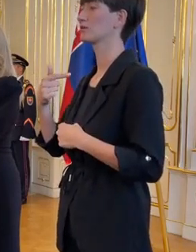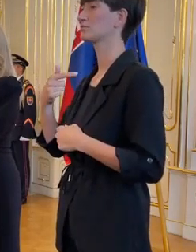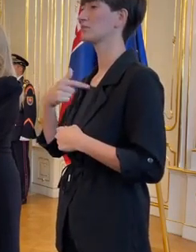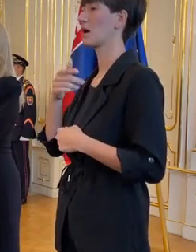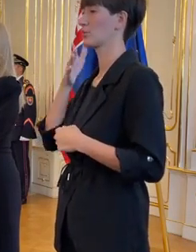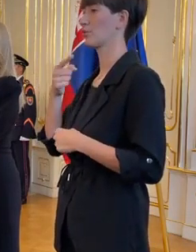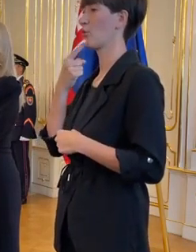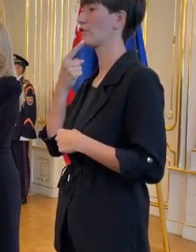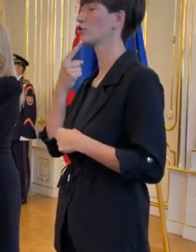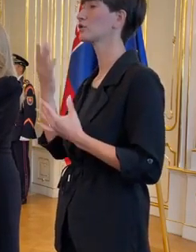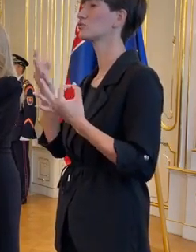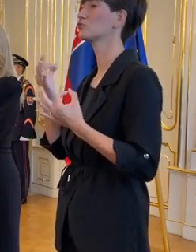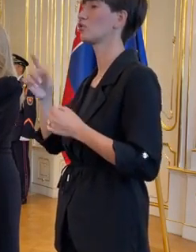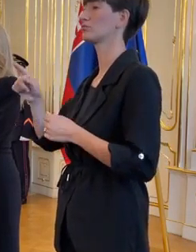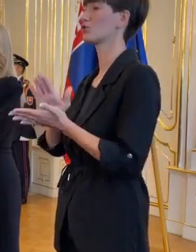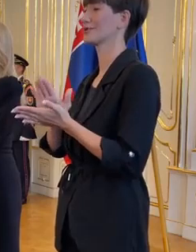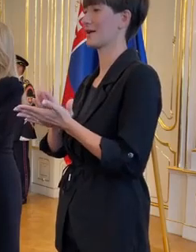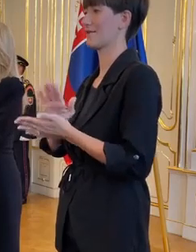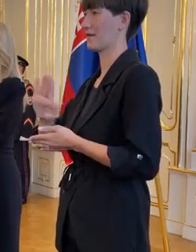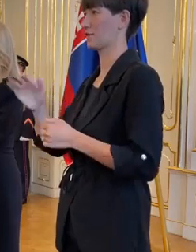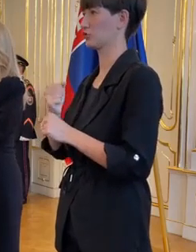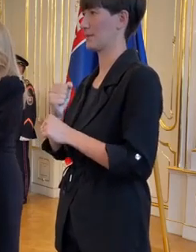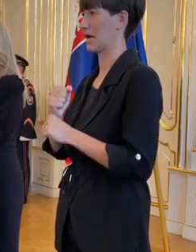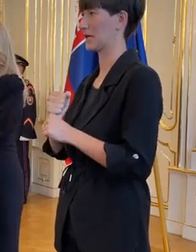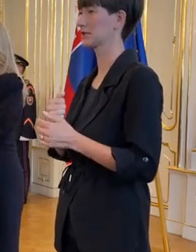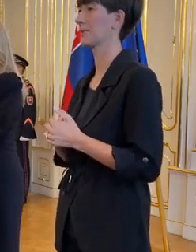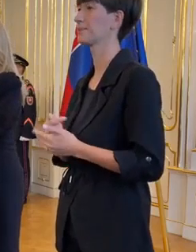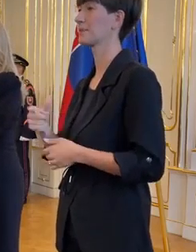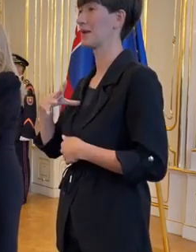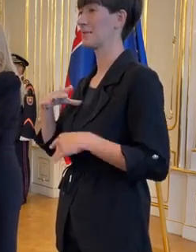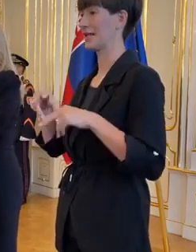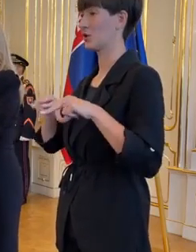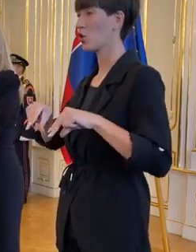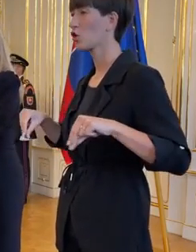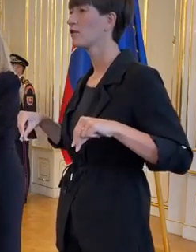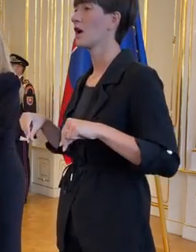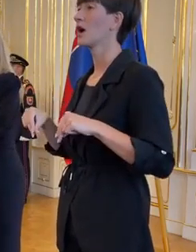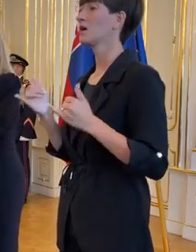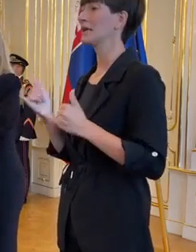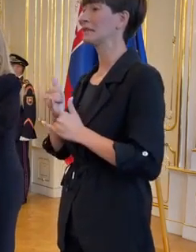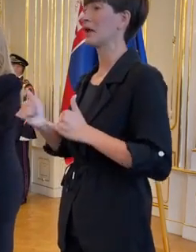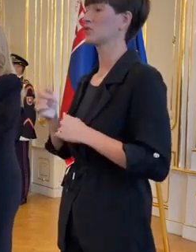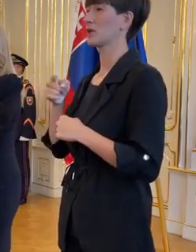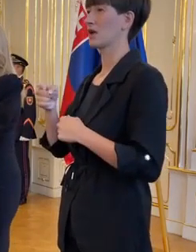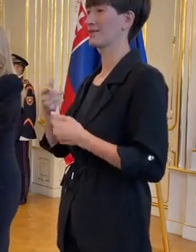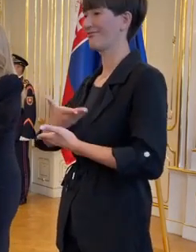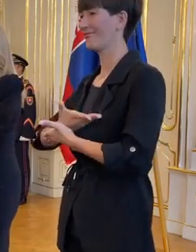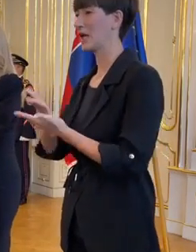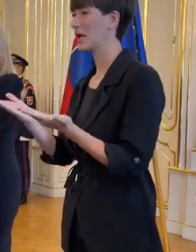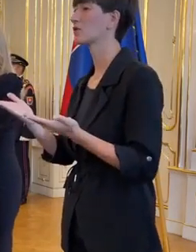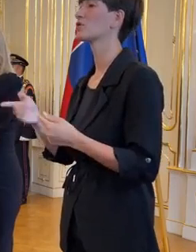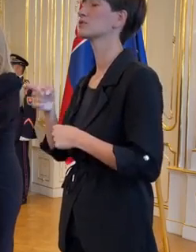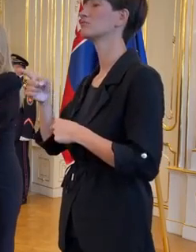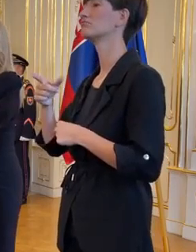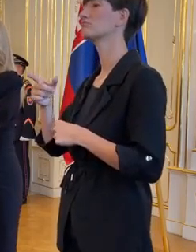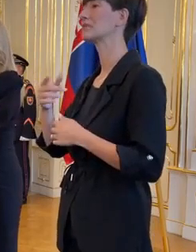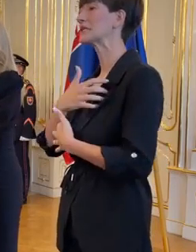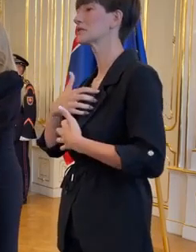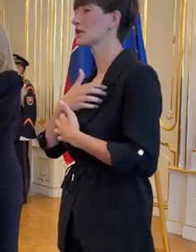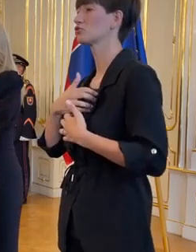budete, čo po vás ostane. Vy, pani Kolíková, ste očakávania verejnosti naplňali zvýšením ochrany